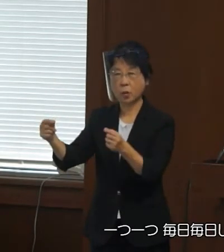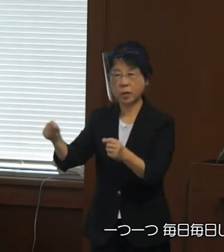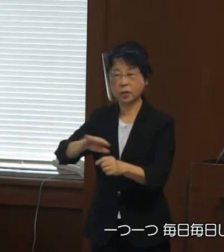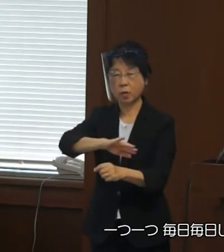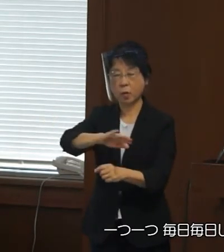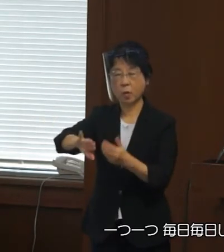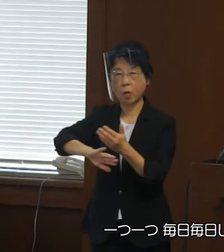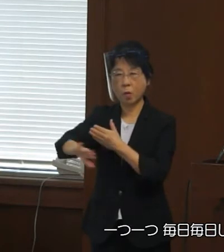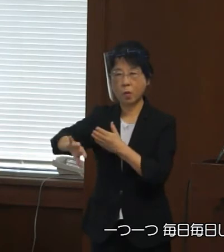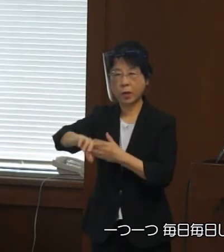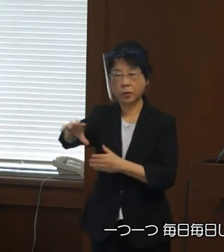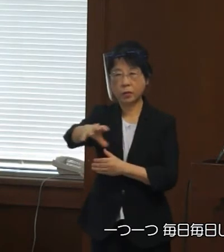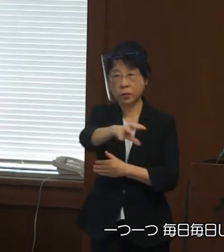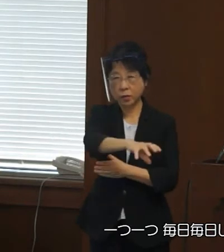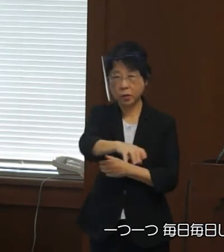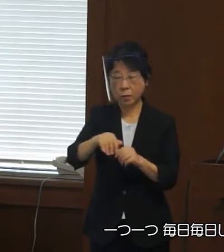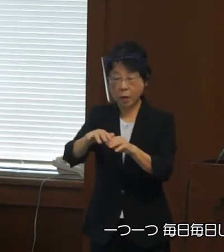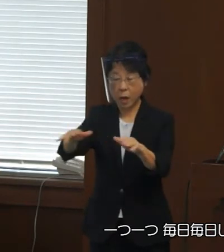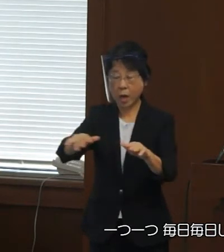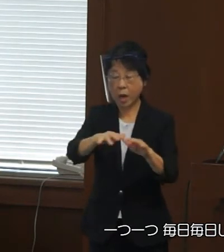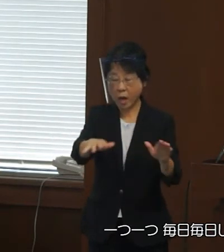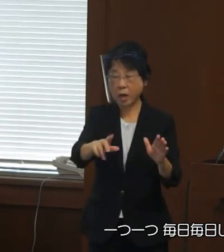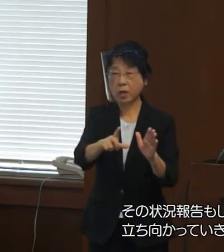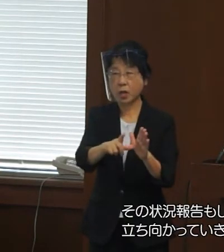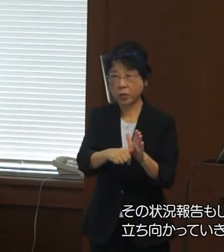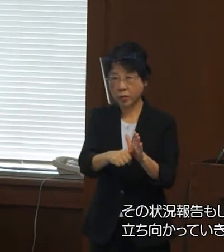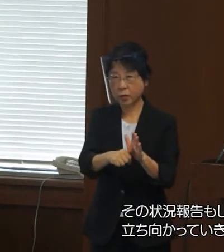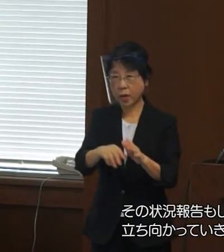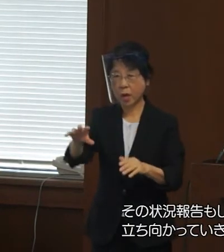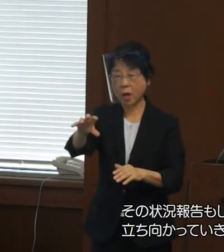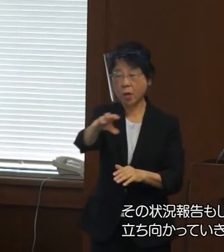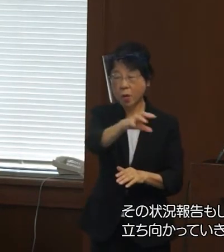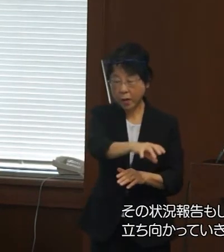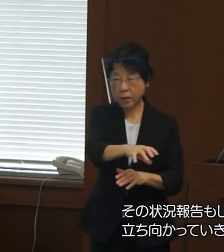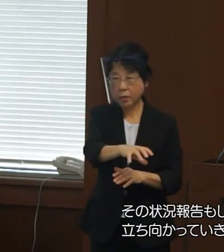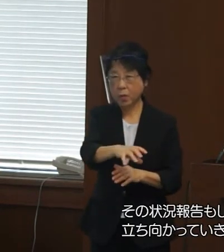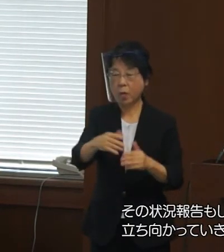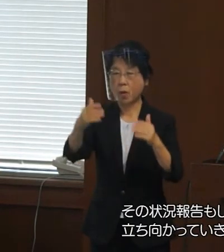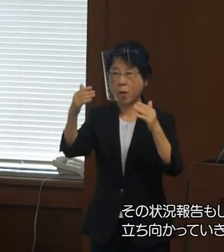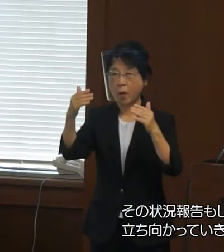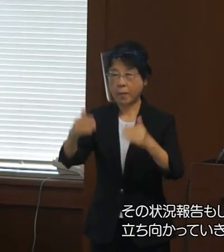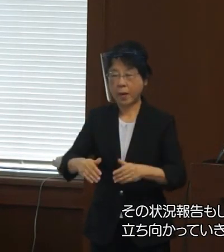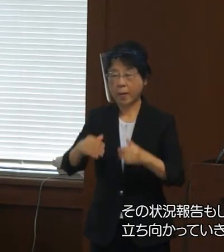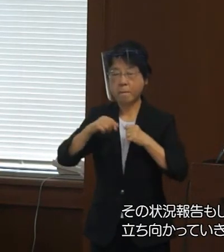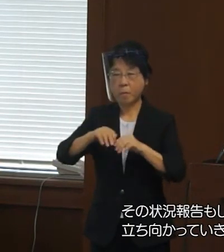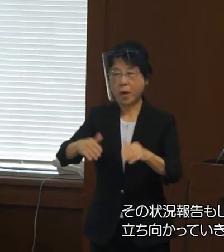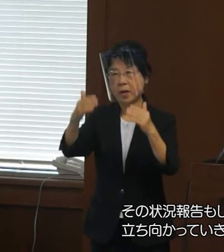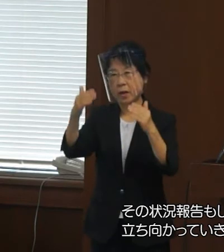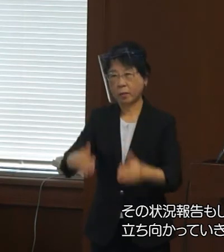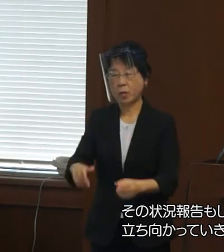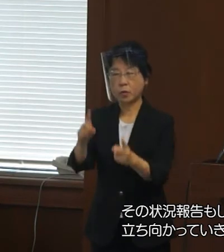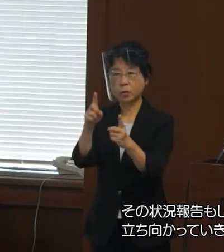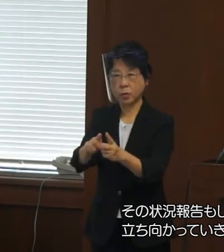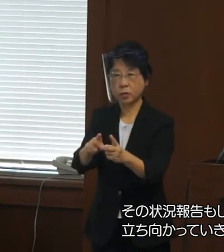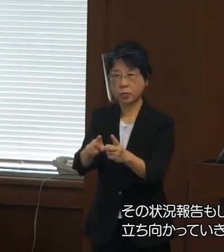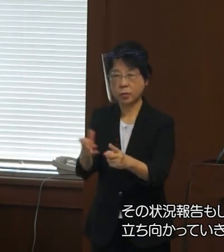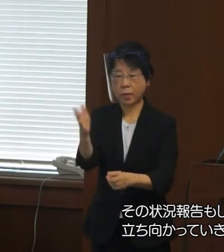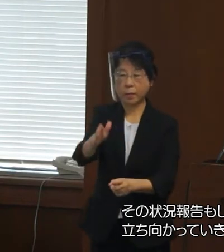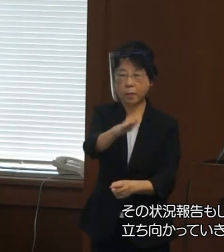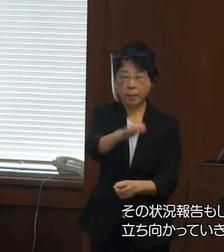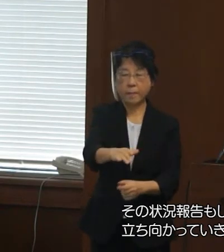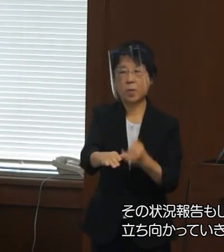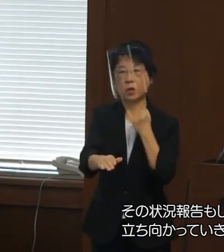つ一つこう毎日毎日しっかりと分析をしながら、その状況報告もしながら、みんなで立ち向かっていきたいと、そういうふうに思います。 ありがとうござい